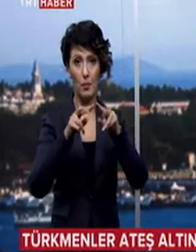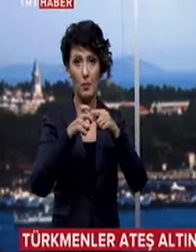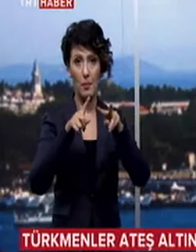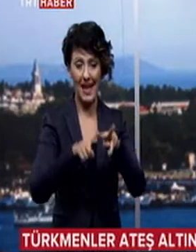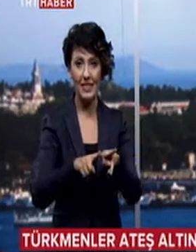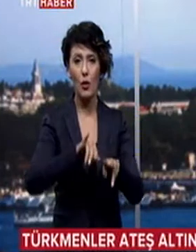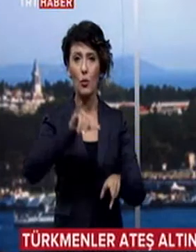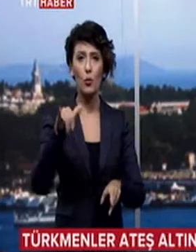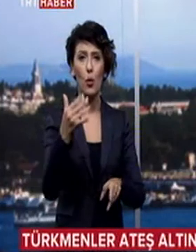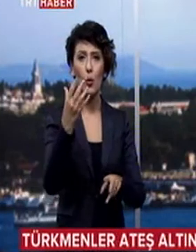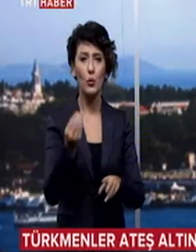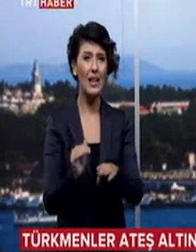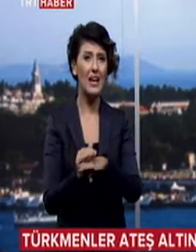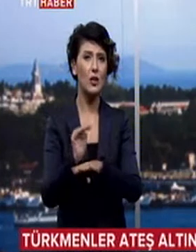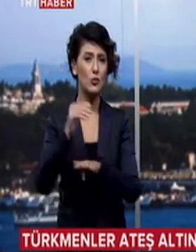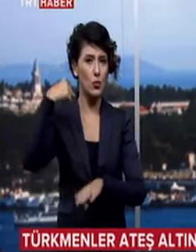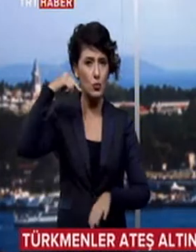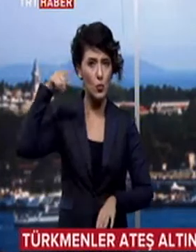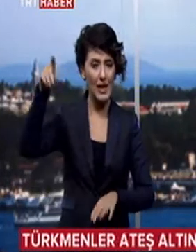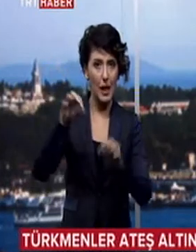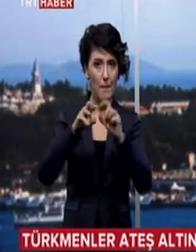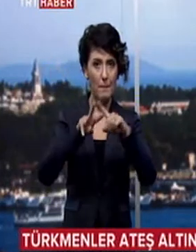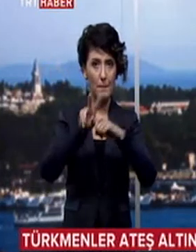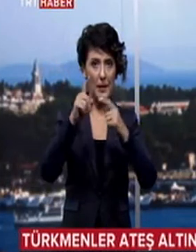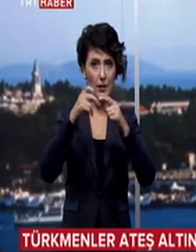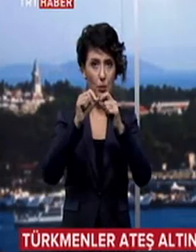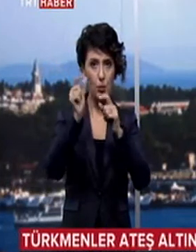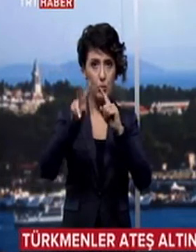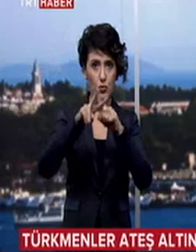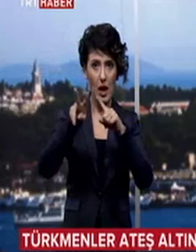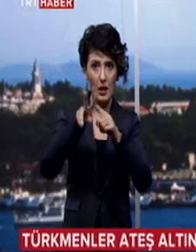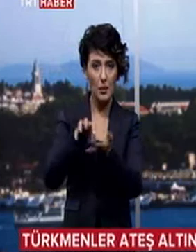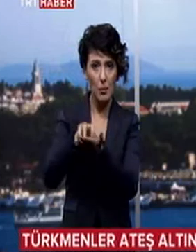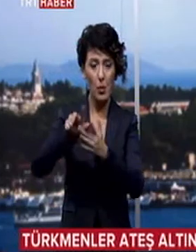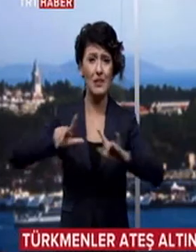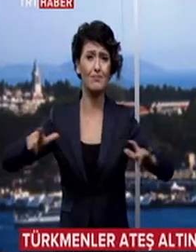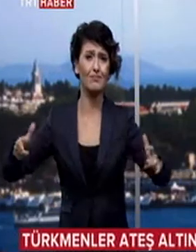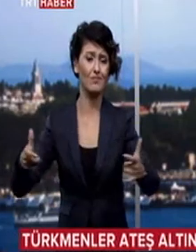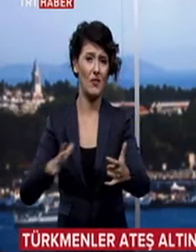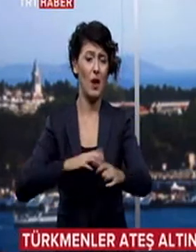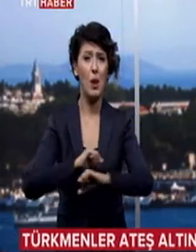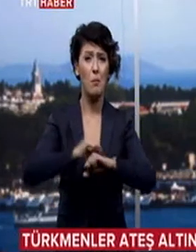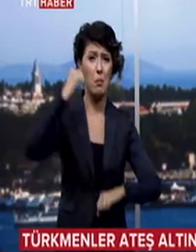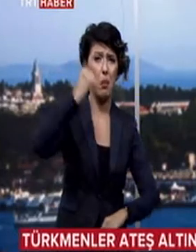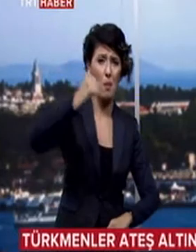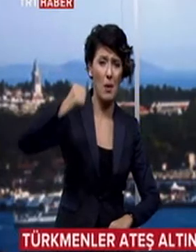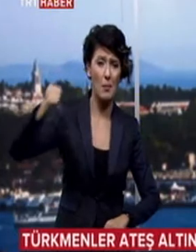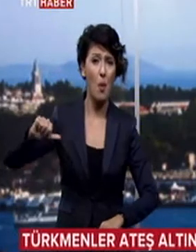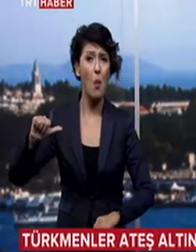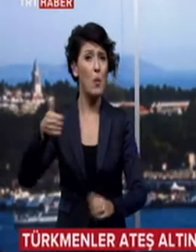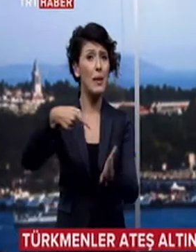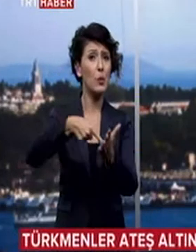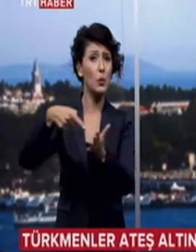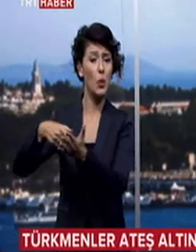Türkmenlerin yoğun olarak yaşadığı Suriye'nin Bayır Bucak bölgesi kuşatma altında. Bombardıman